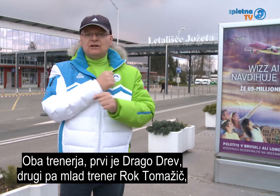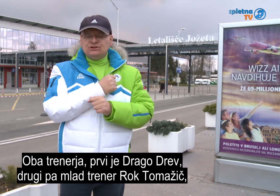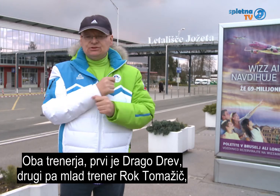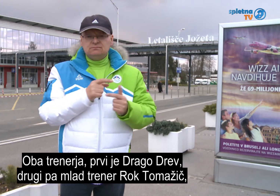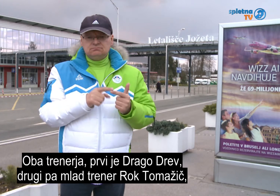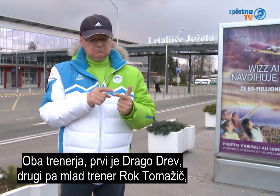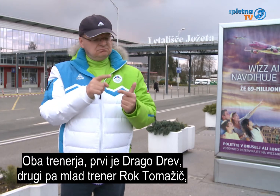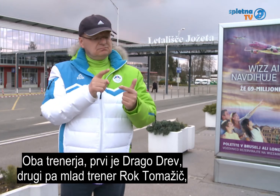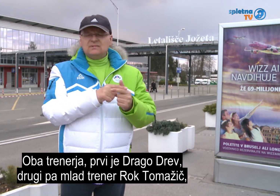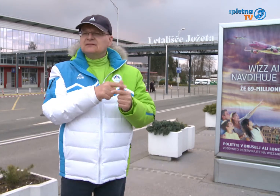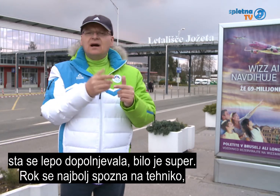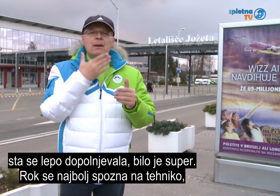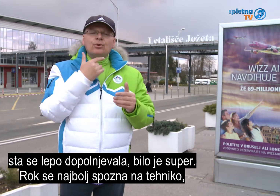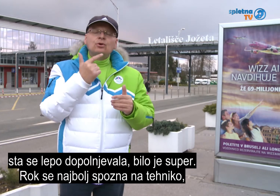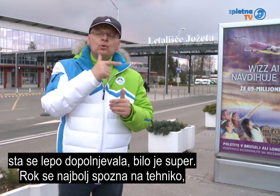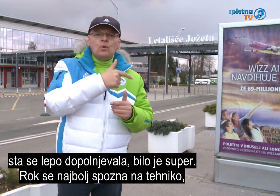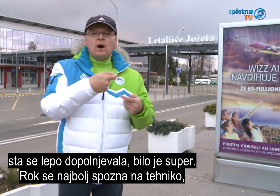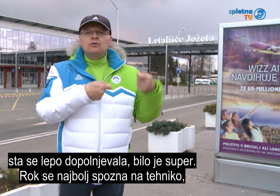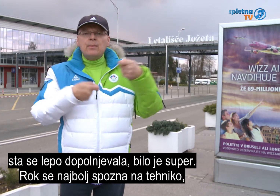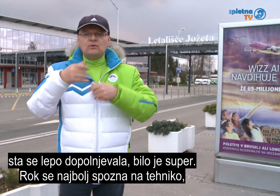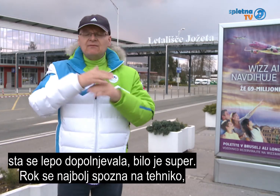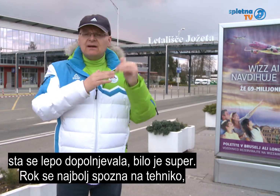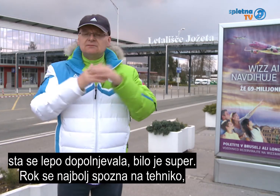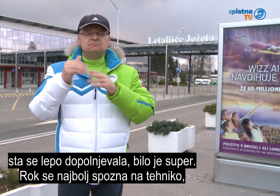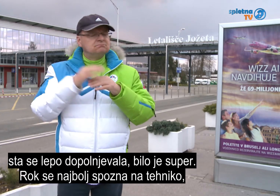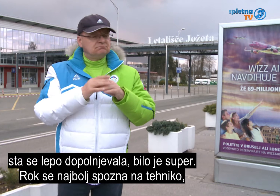proses ta he pu ka tu mi mara